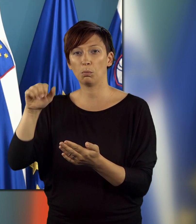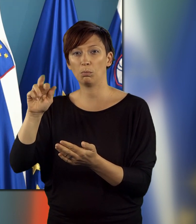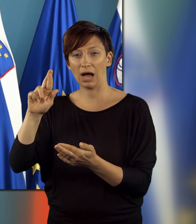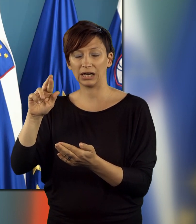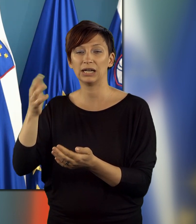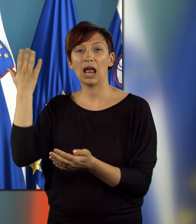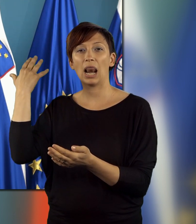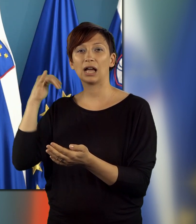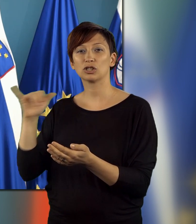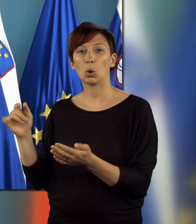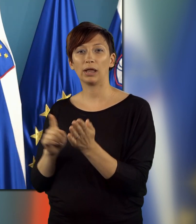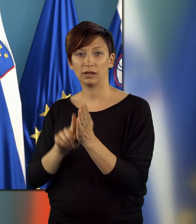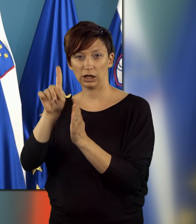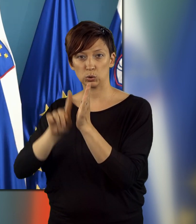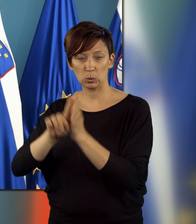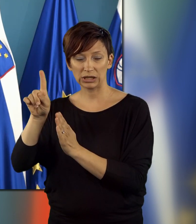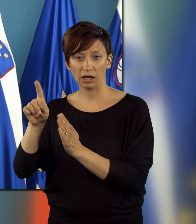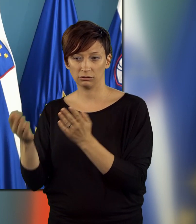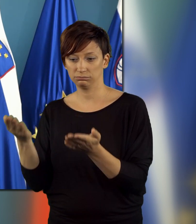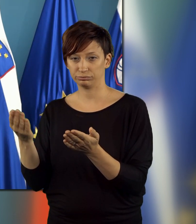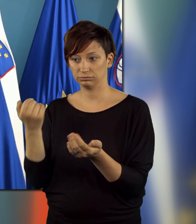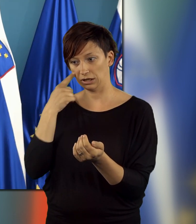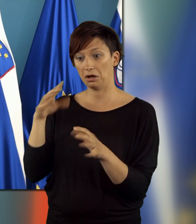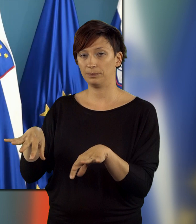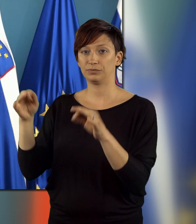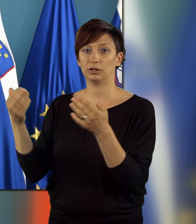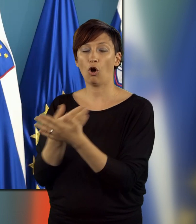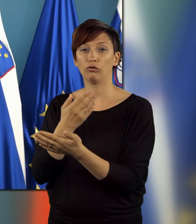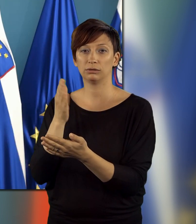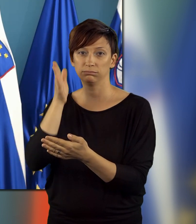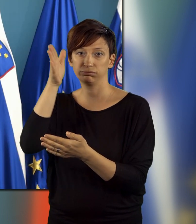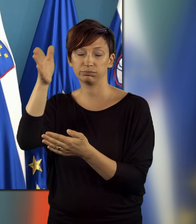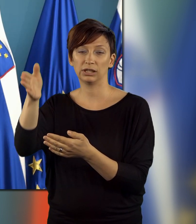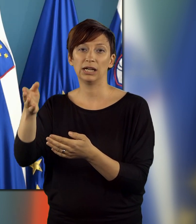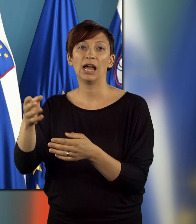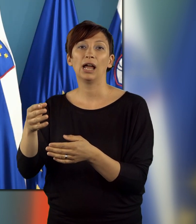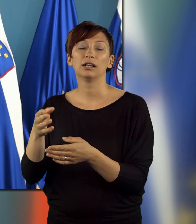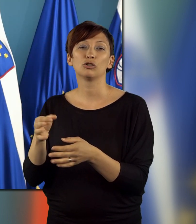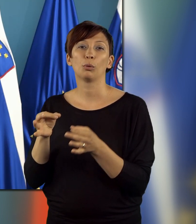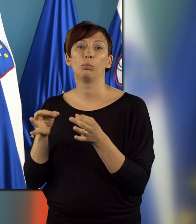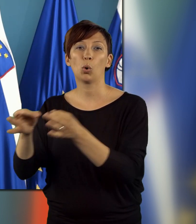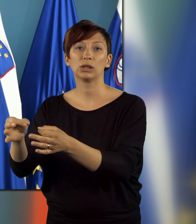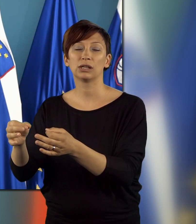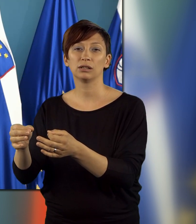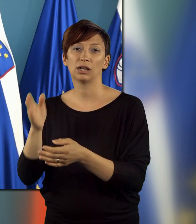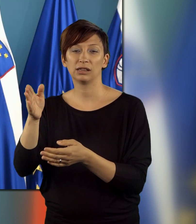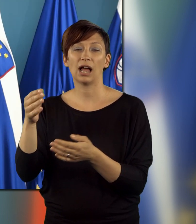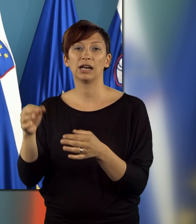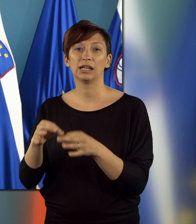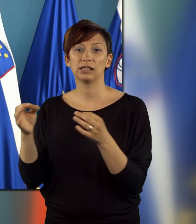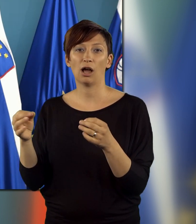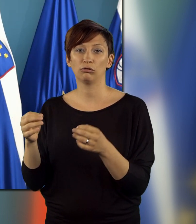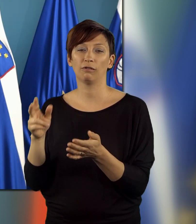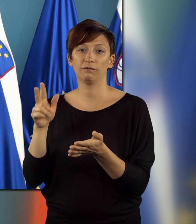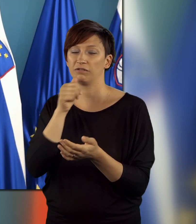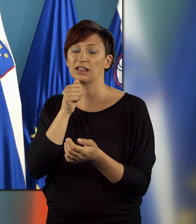lanskoletnih rezultatov ter načrtujemo pot nadaljnje javnofinančne